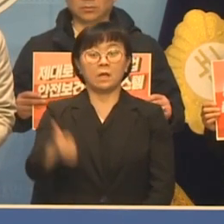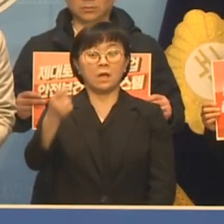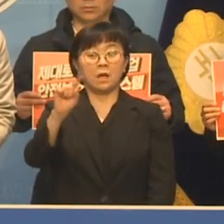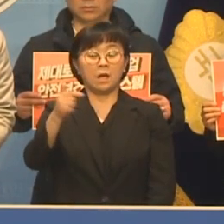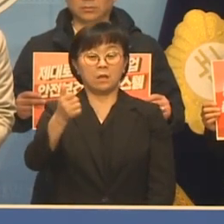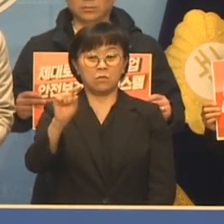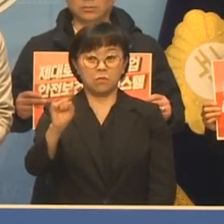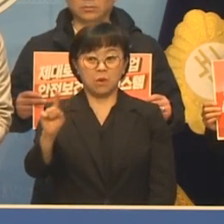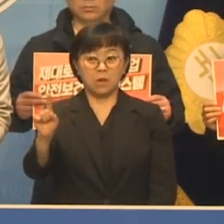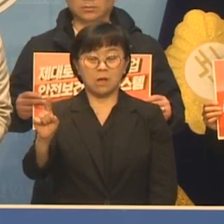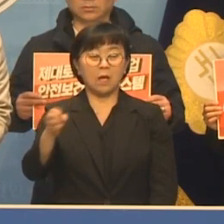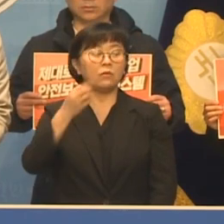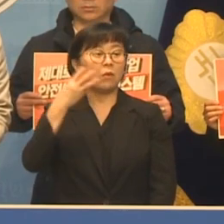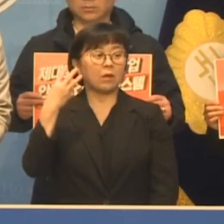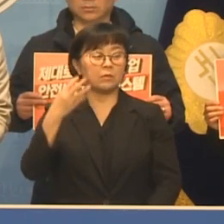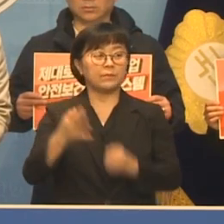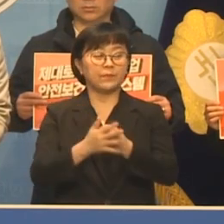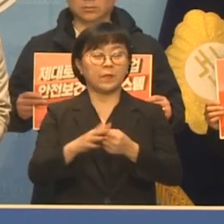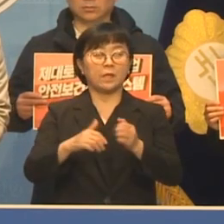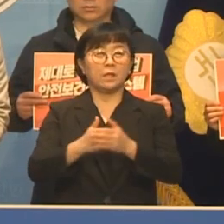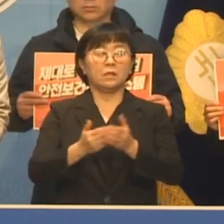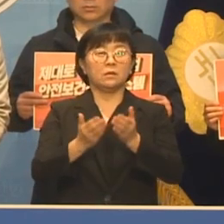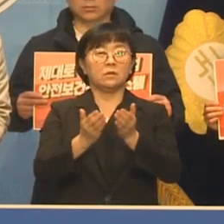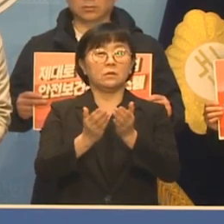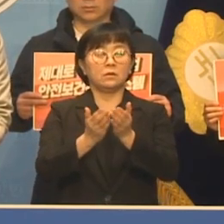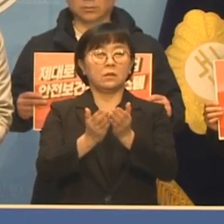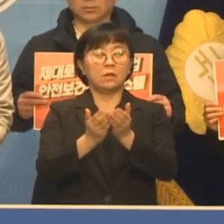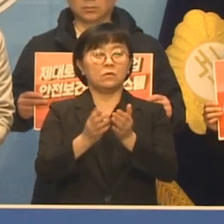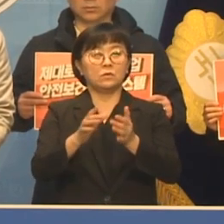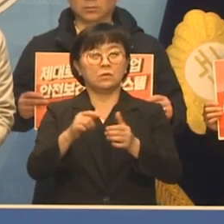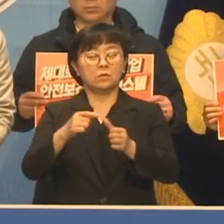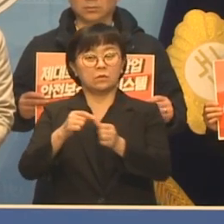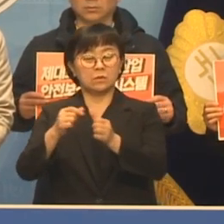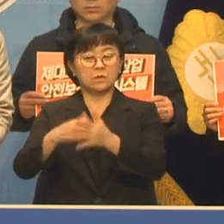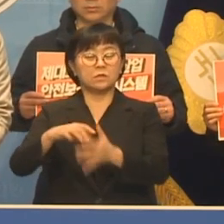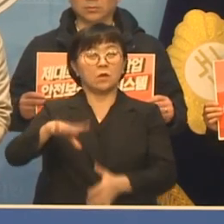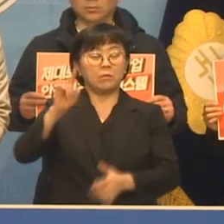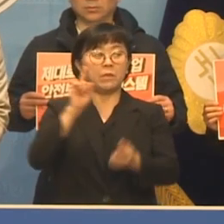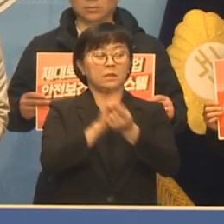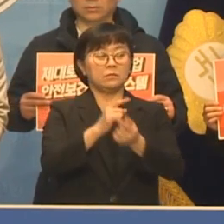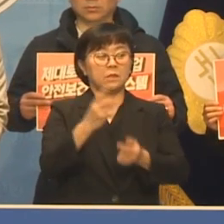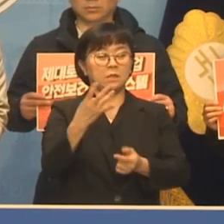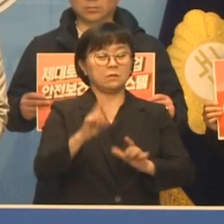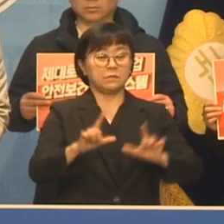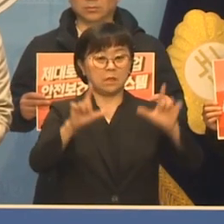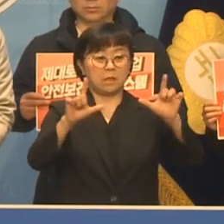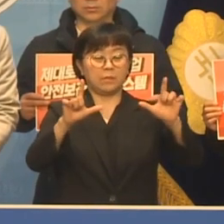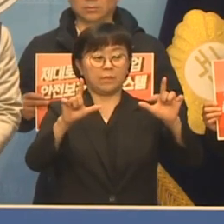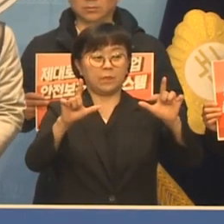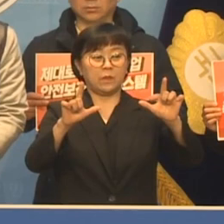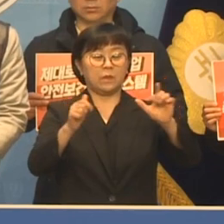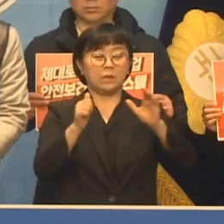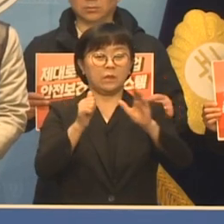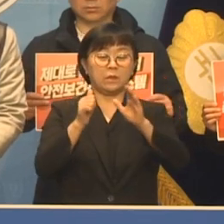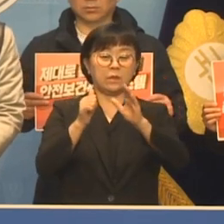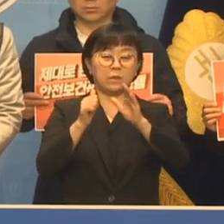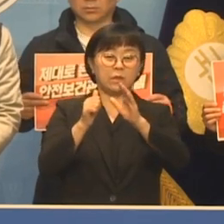하나그룹이 대우조선을 인수하고 처음 맞이한 2024년 새해 권여궁 하나오션